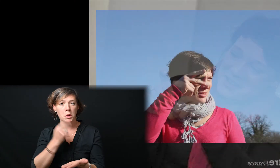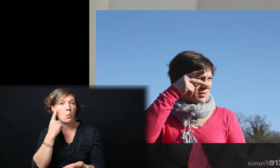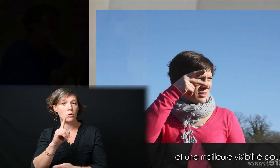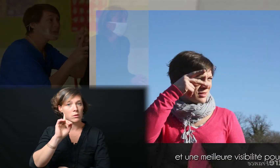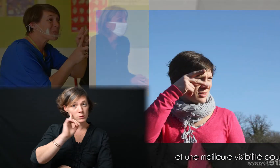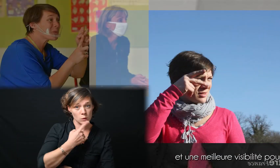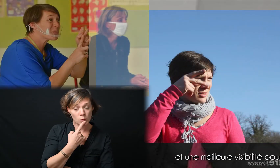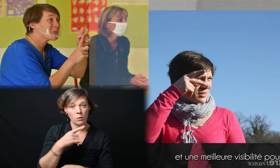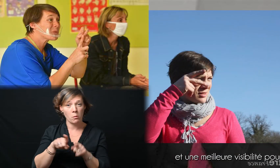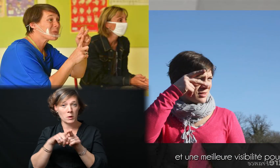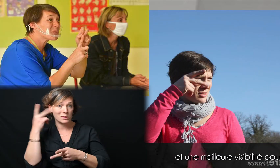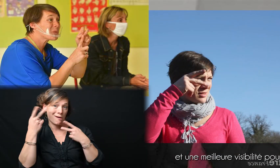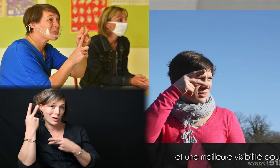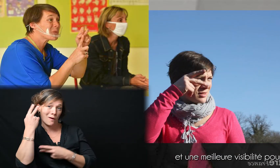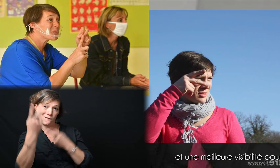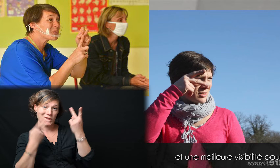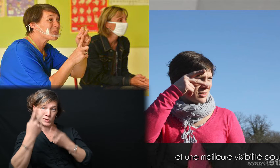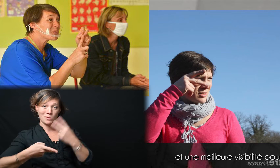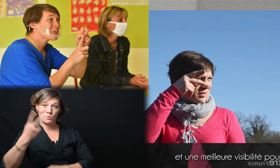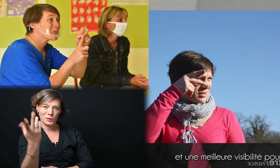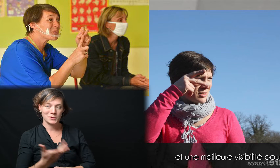sourds et une meilleure visibilité pour tous.